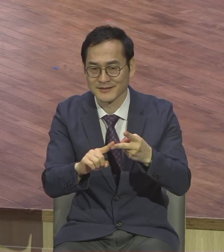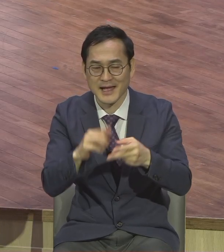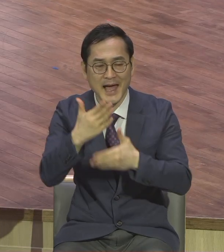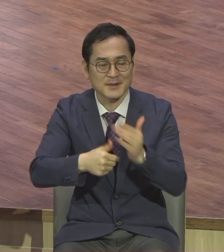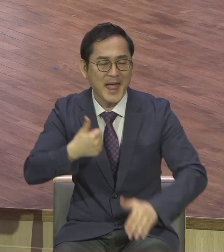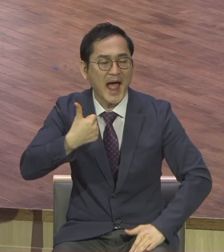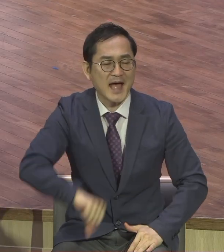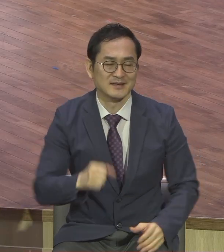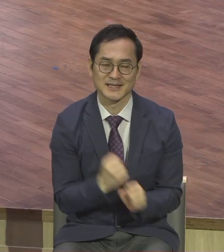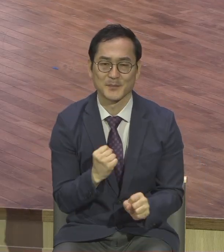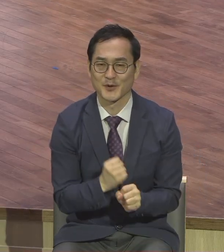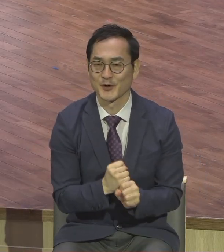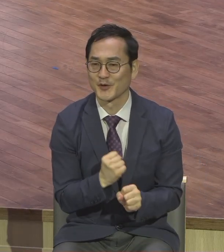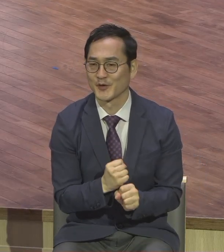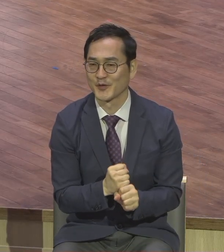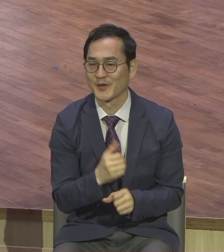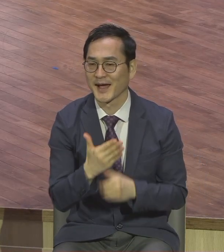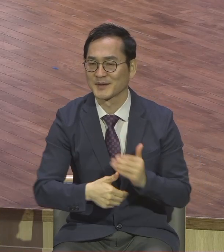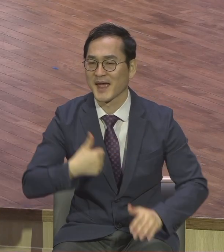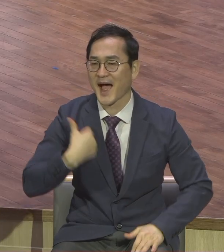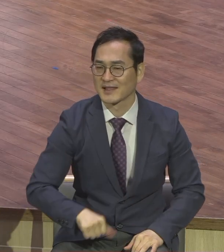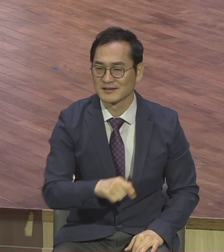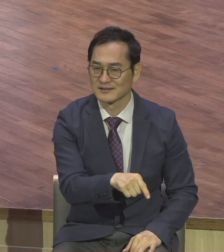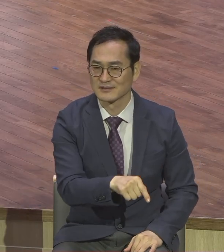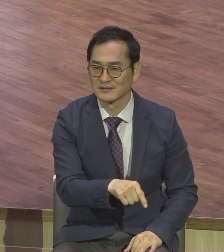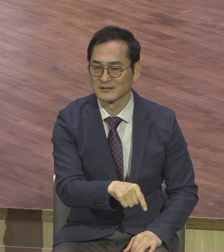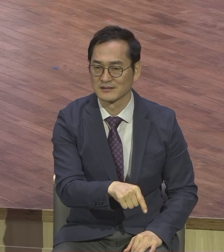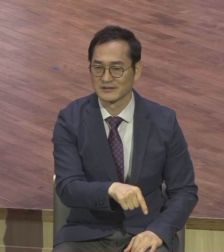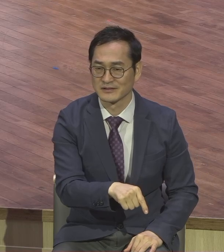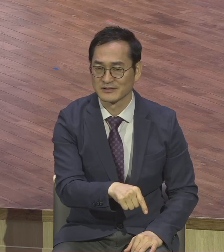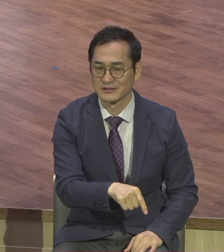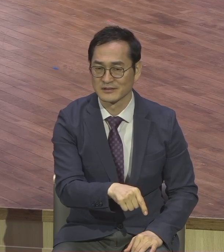하나님의 아들이라는 명분까지 줬어요.